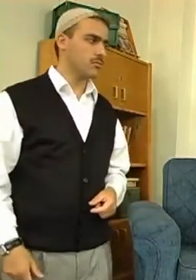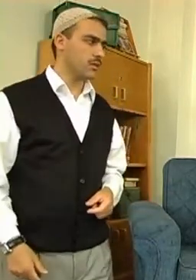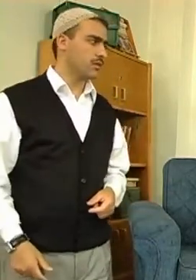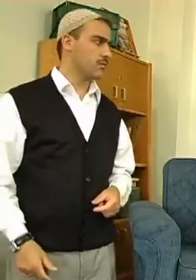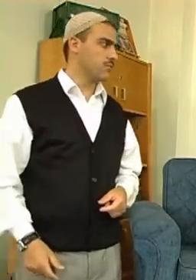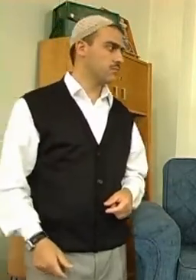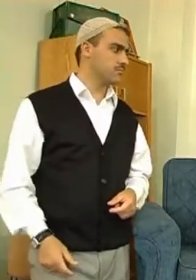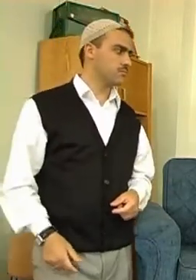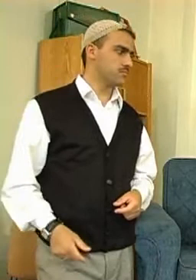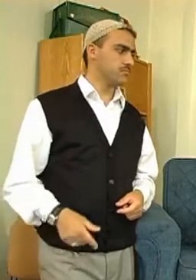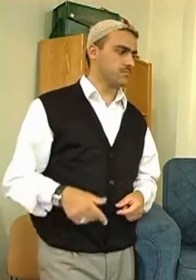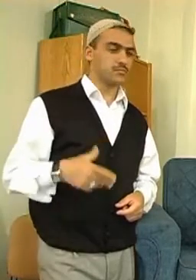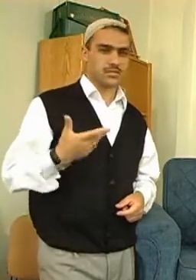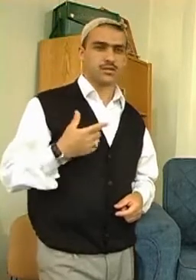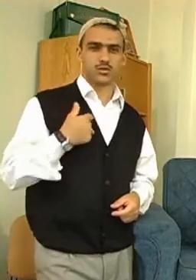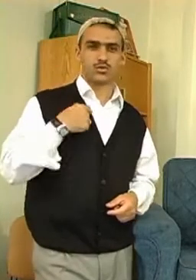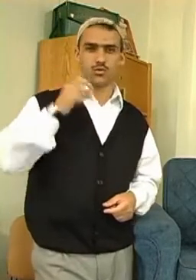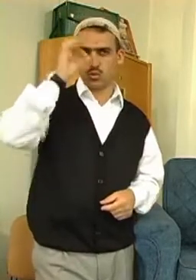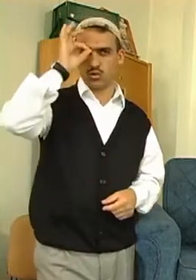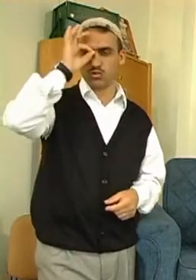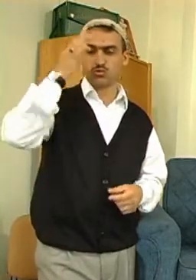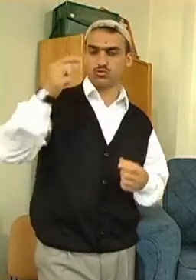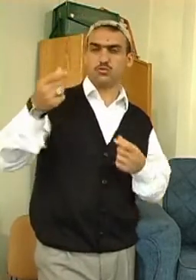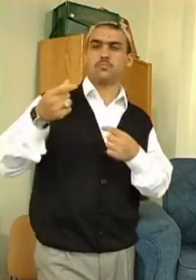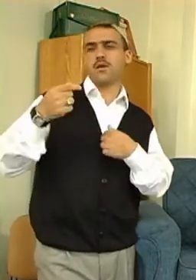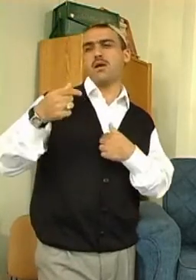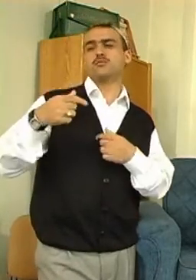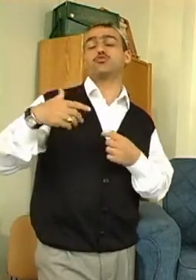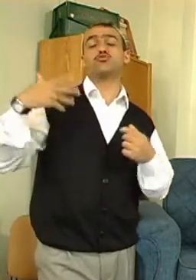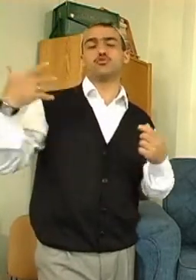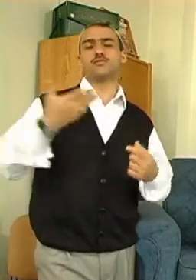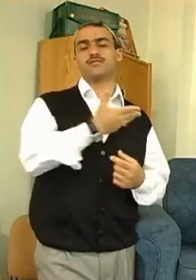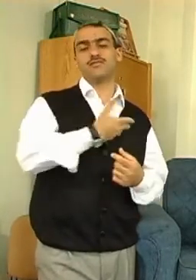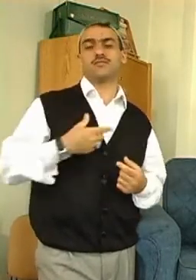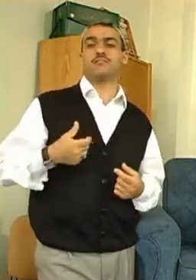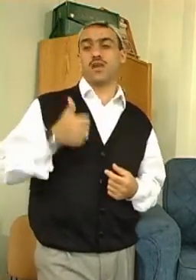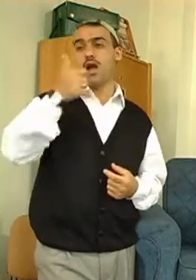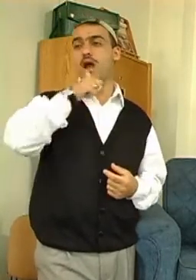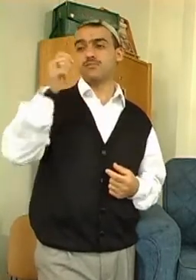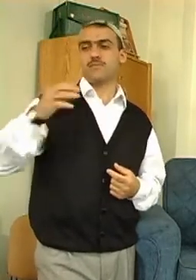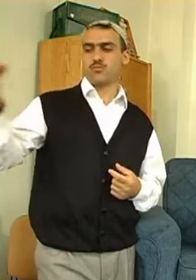Ben bunu 10 defa anlatırım. Bu falan abinin gözlüğü hani. Değil mi? O bana hediye etmiş.